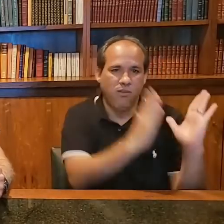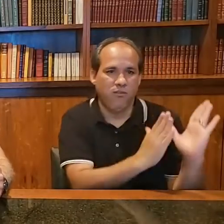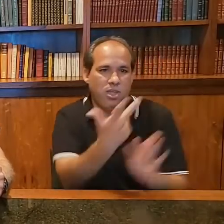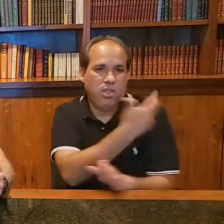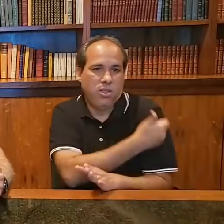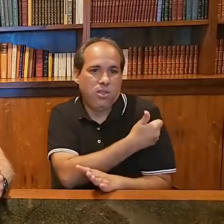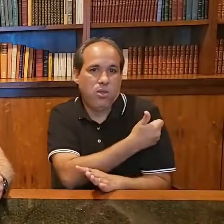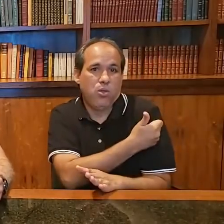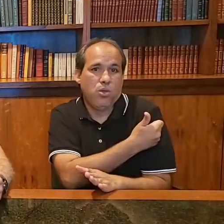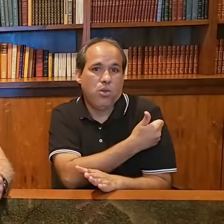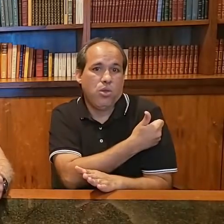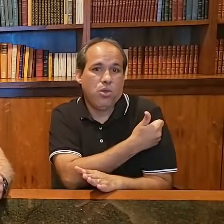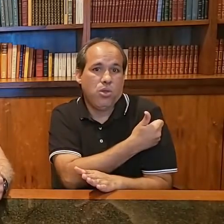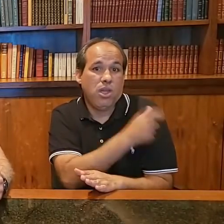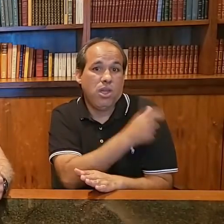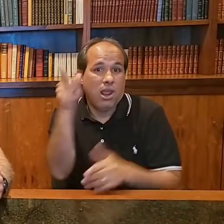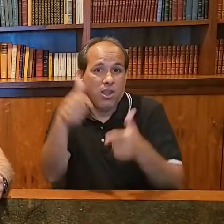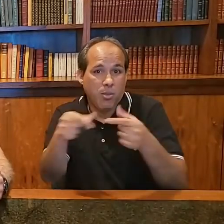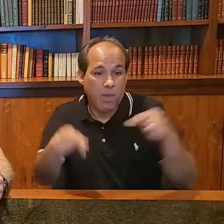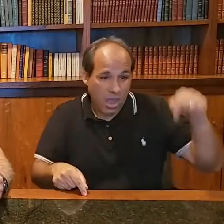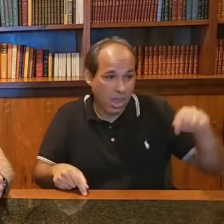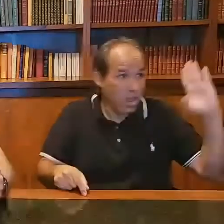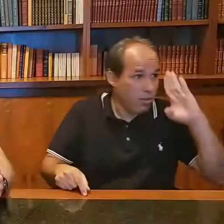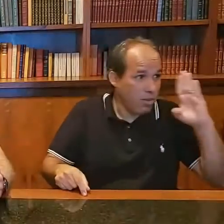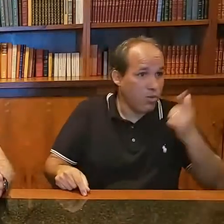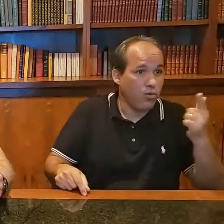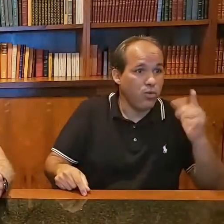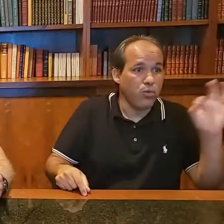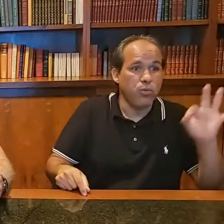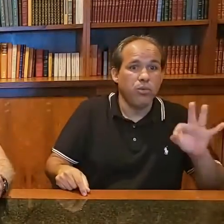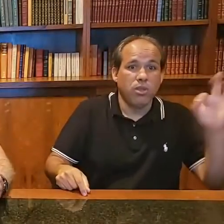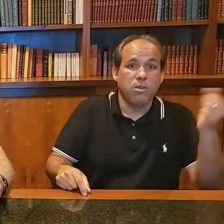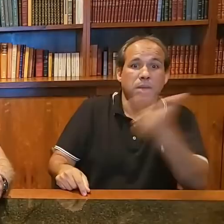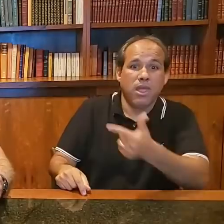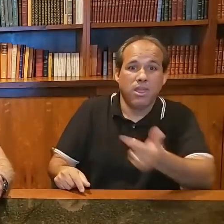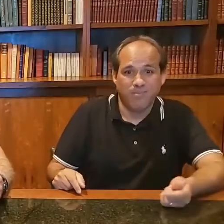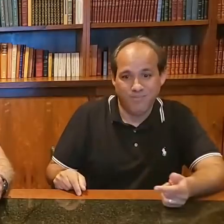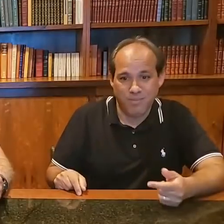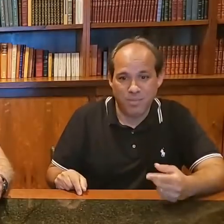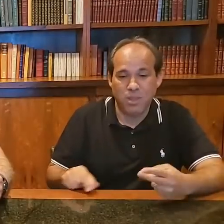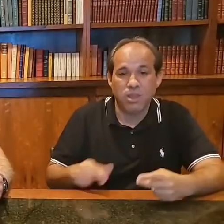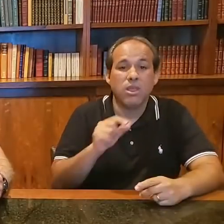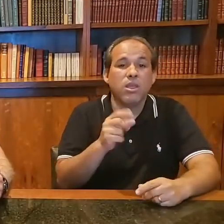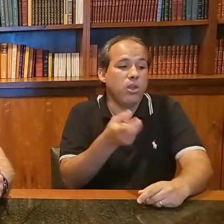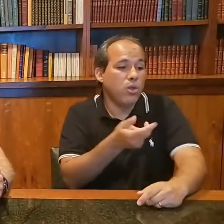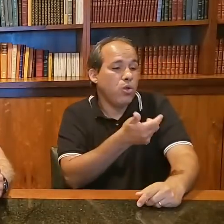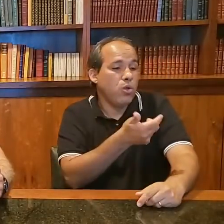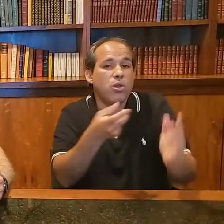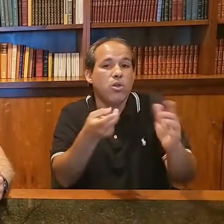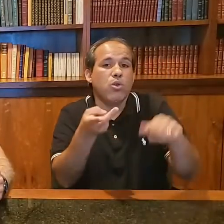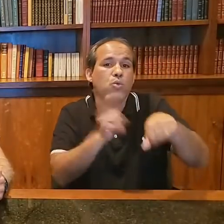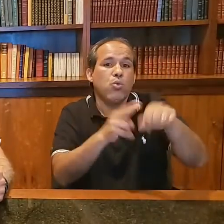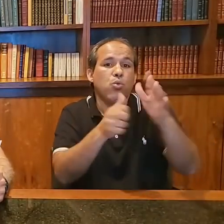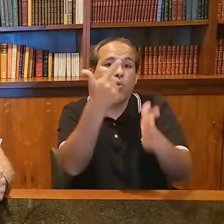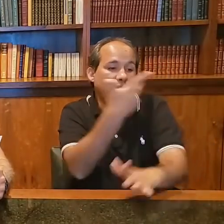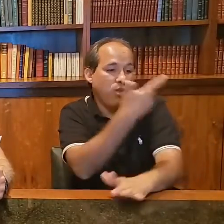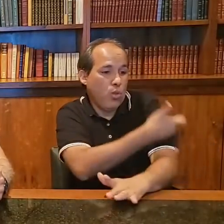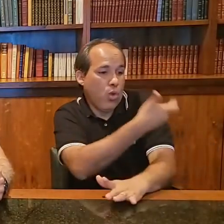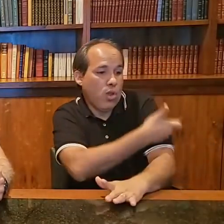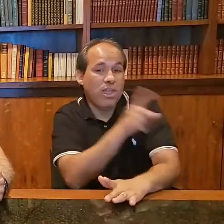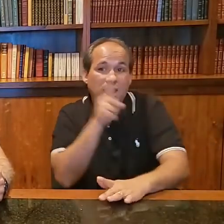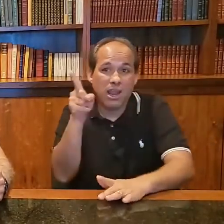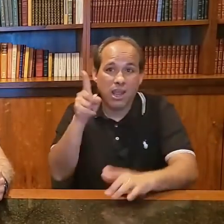Estamos avançados, quem diria? Estamos avançados em relação ao Japão. Quem tomou duas doses? No Japão, 3%. No Brasil,